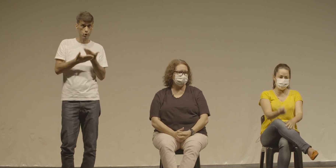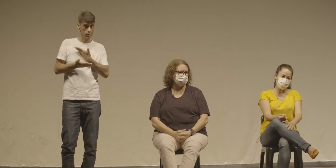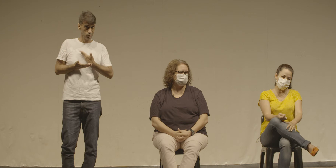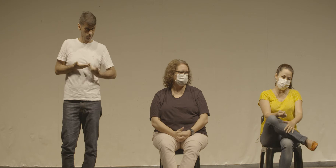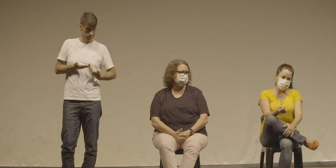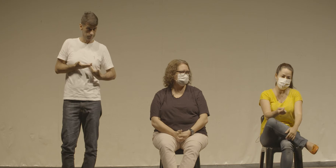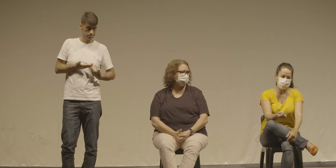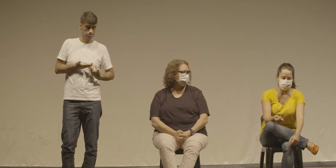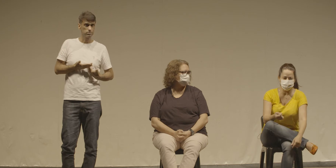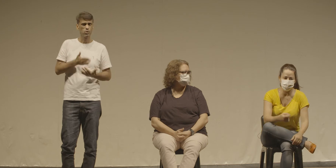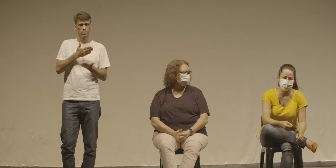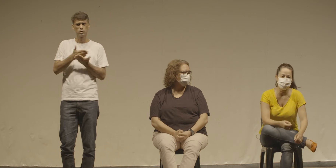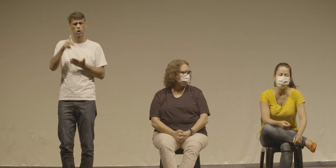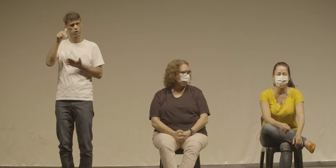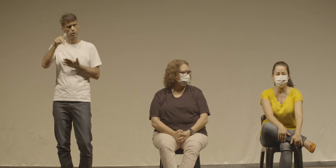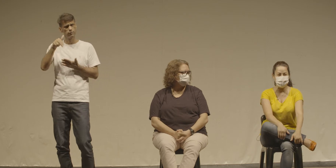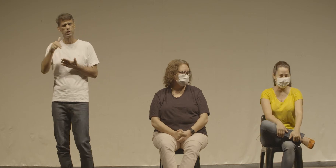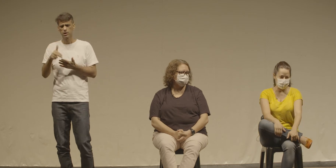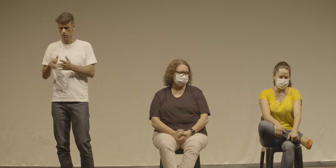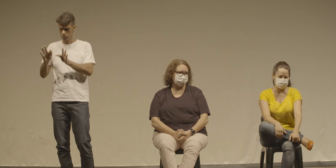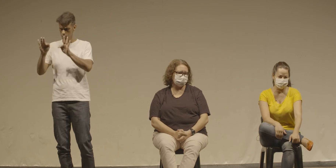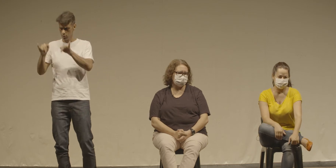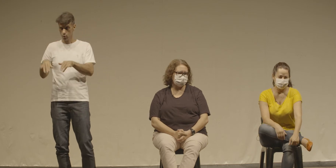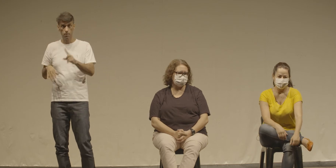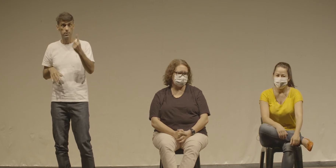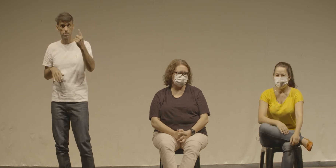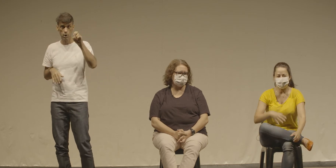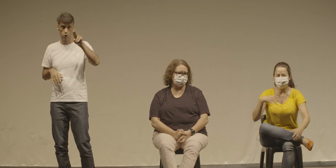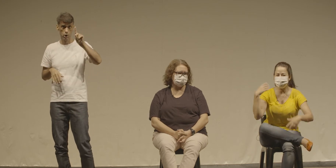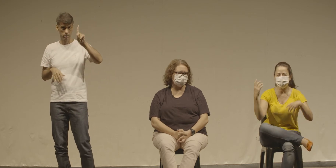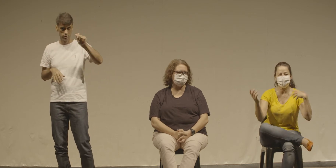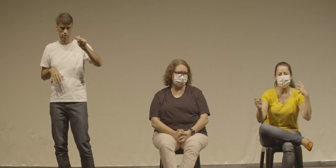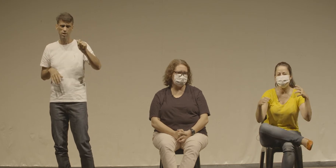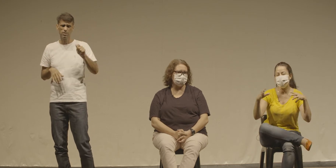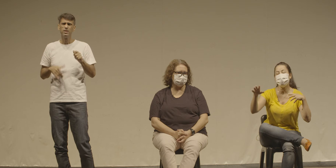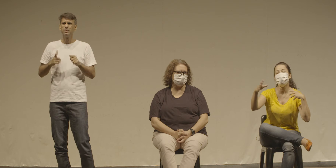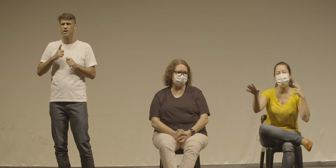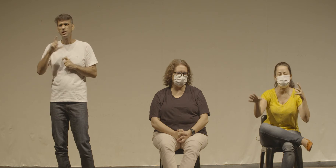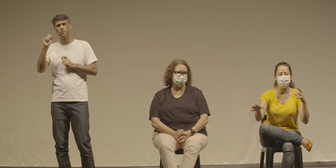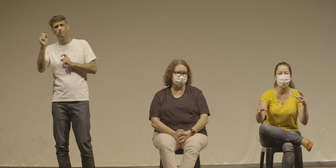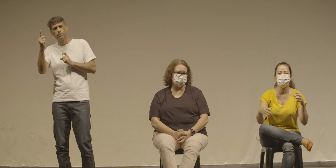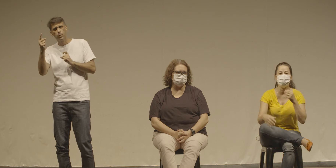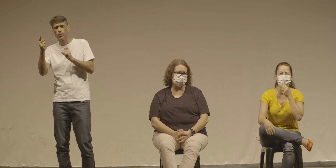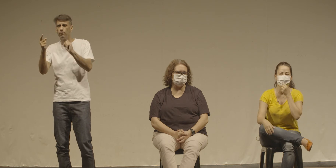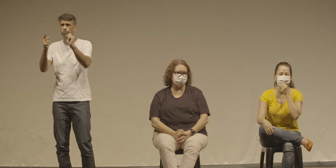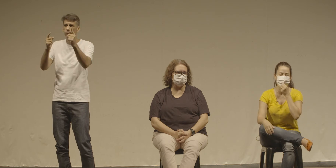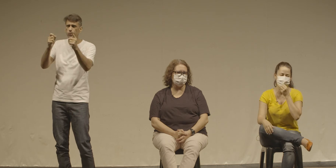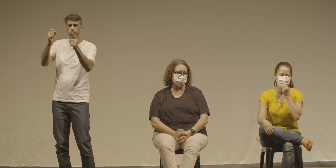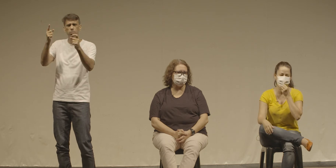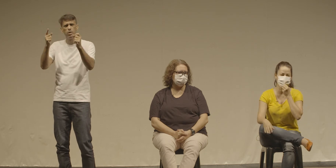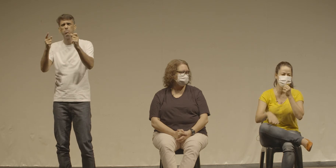gente, no início de novembro, a gente estava no final da primeira onda. Ainda pipocava, já começou a pipocar